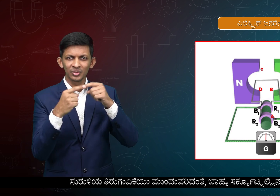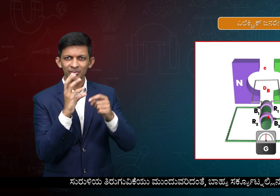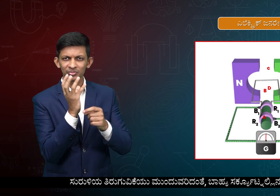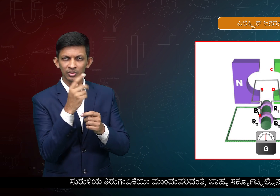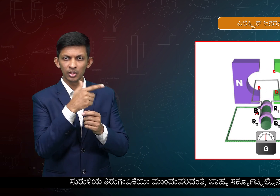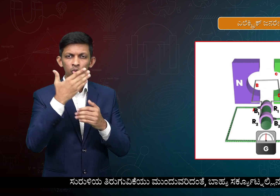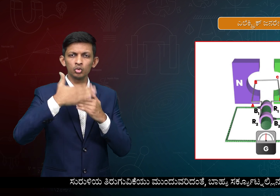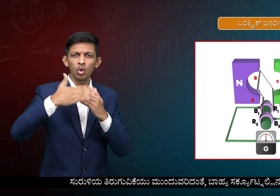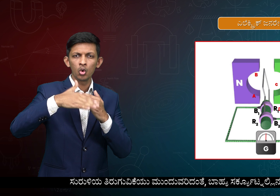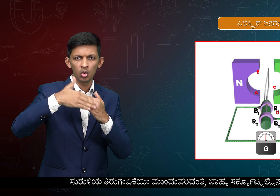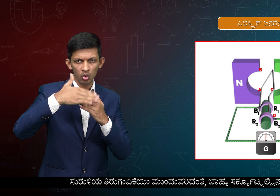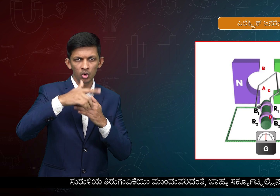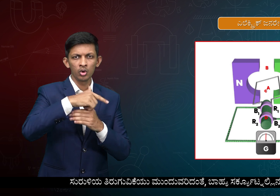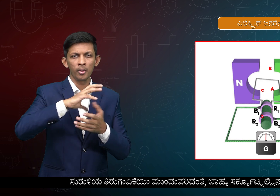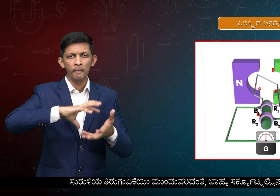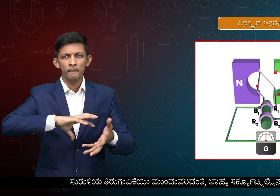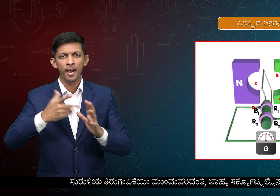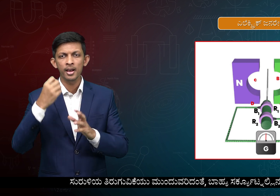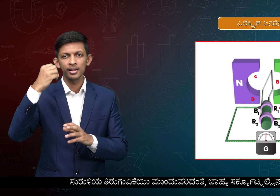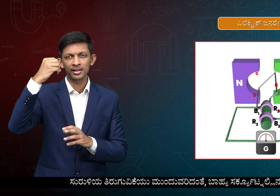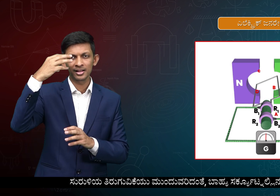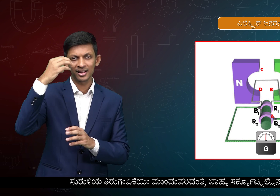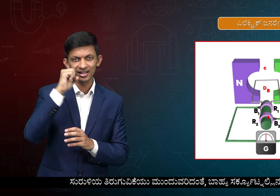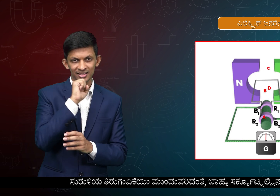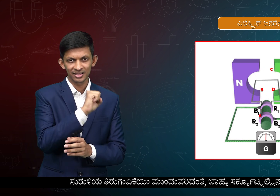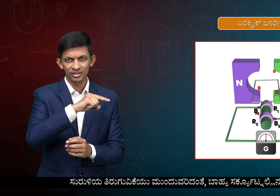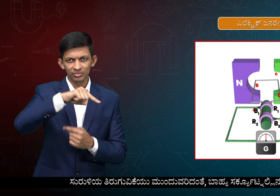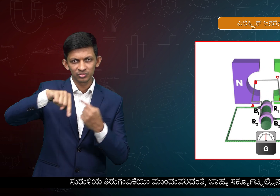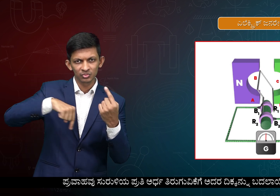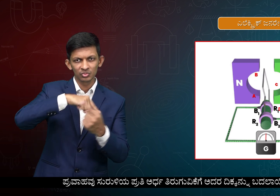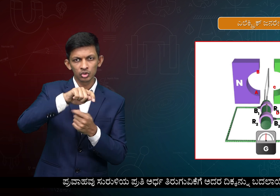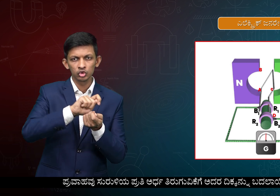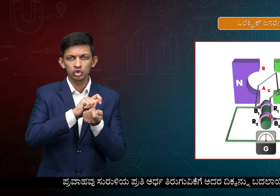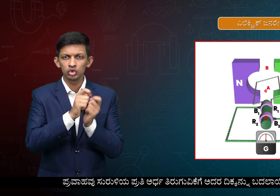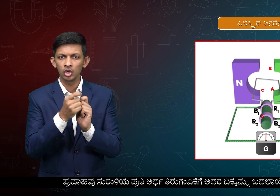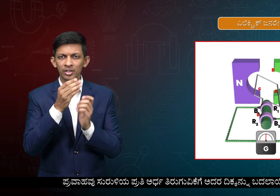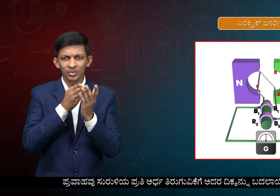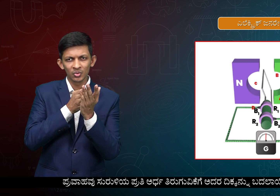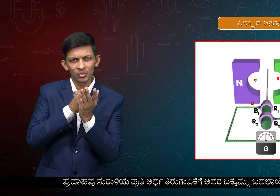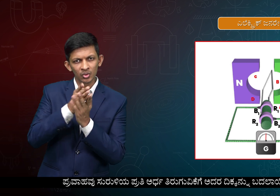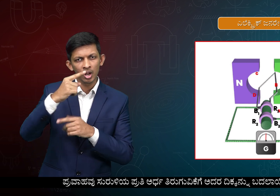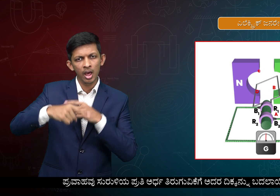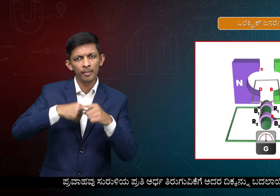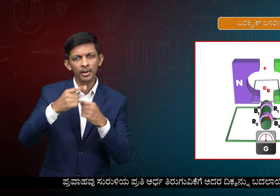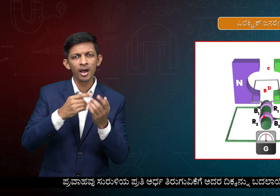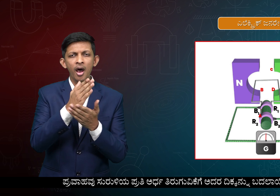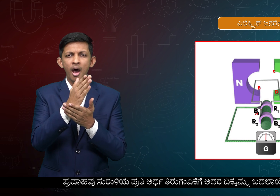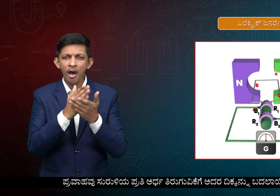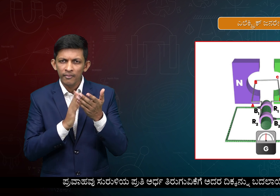ಸುರುಳಿಯ ತಿರುಗುವಿಕೆಯು ಮುಂದುವರೆದಂತೆ ಬಾಹ್ಯ ಸರ್ಕ್ಯೂಟ್ನಲ್ಲಿನ ಪ್ರೇರಿತ ಪ್ರವಾಹವು ಸುರುಳಿಯ ಪ್ರತಿ